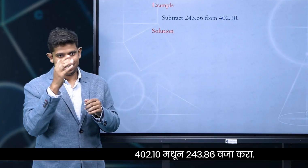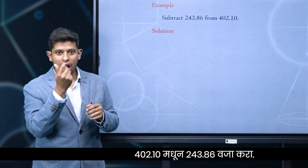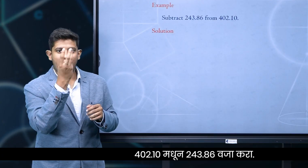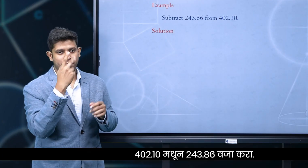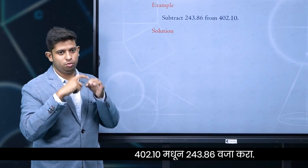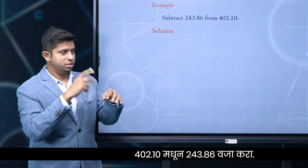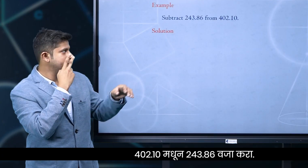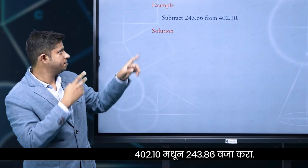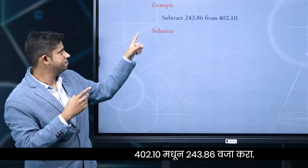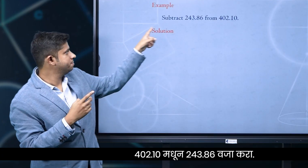402.10 मधून